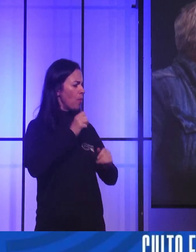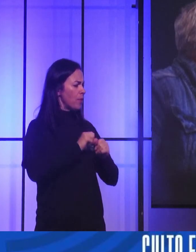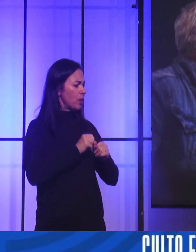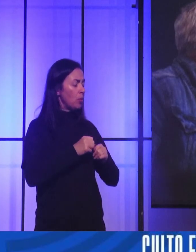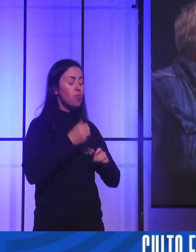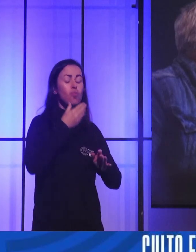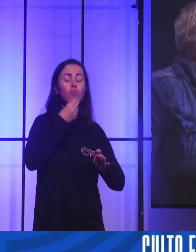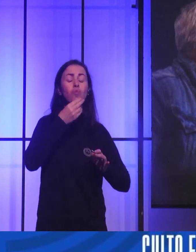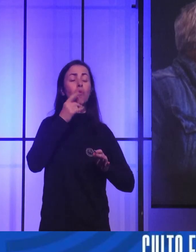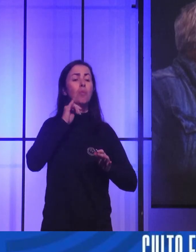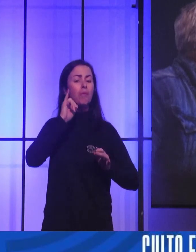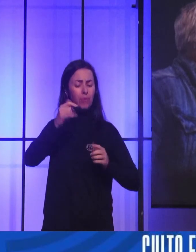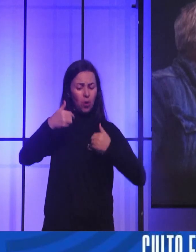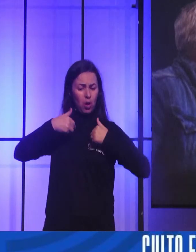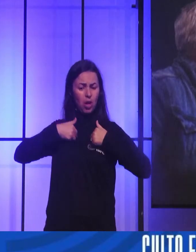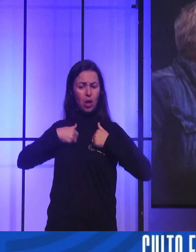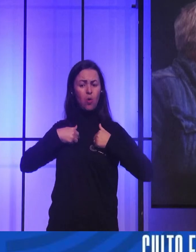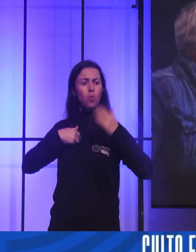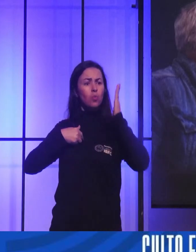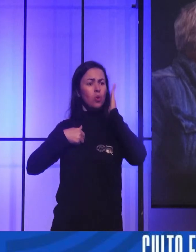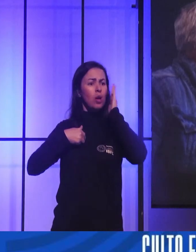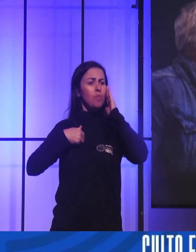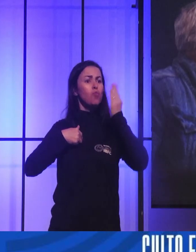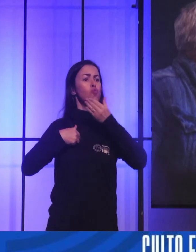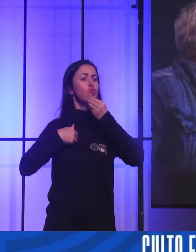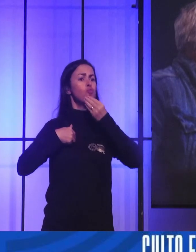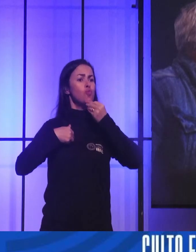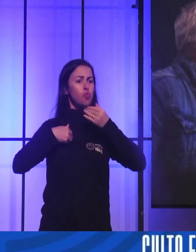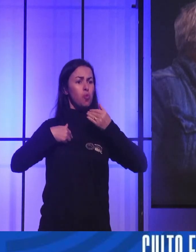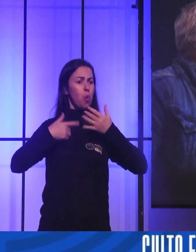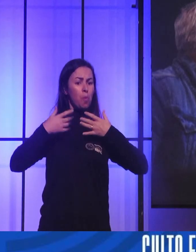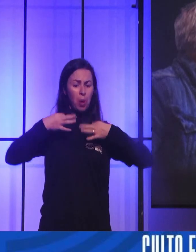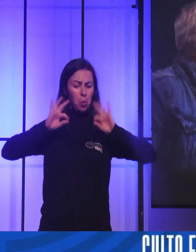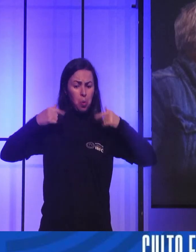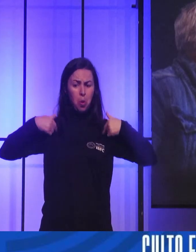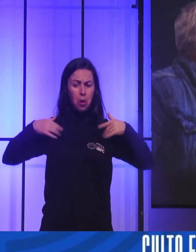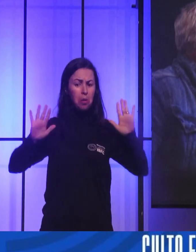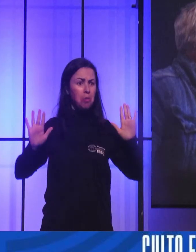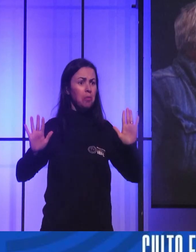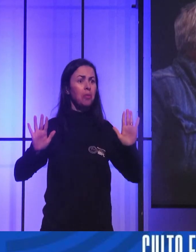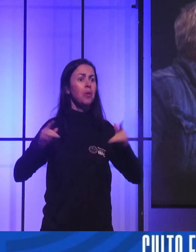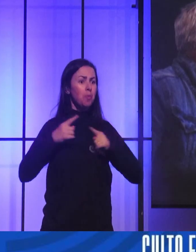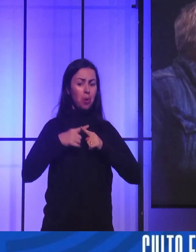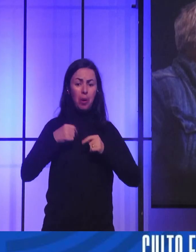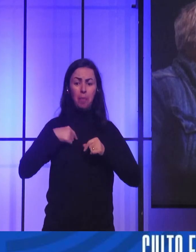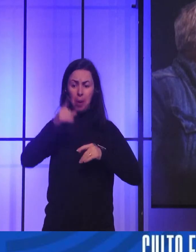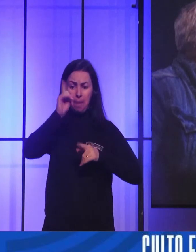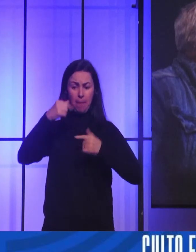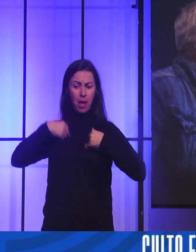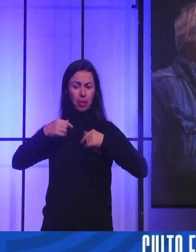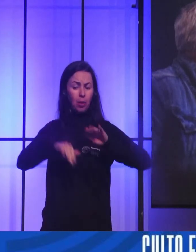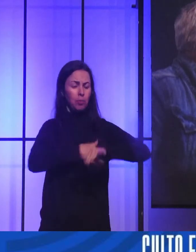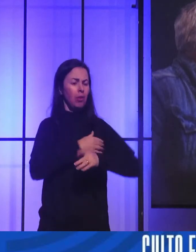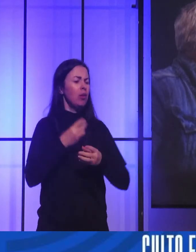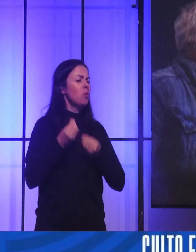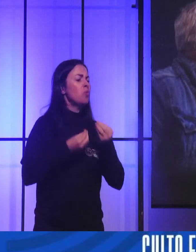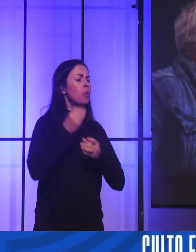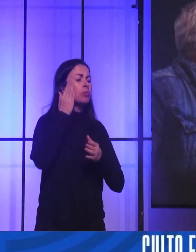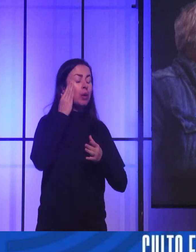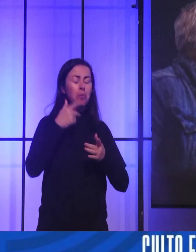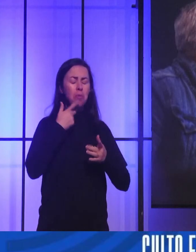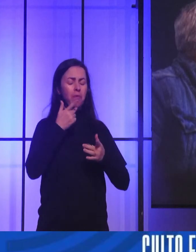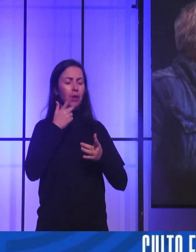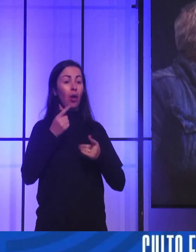então disse: olha, o cara que me curou foi o que ele fez. Disse: como é que você sabe? Não fale isso.